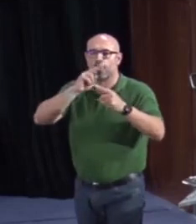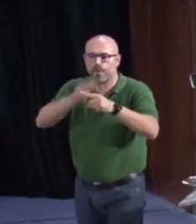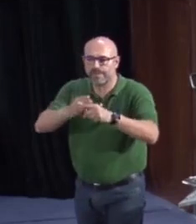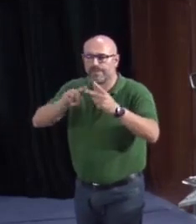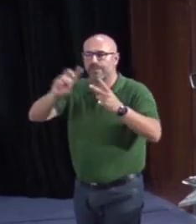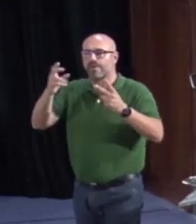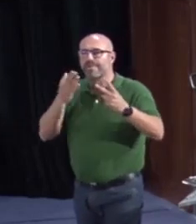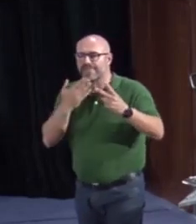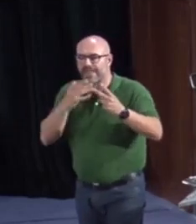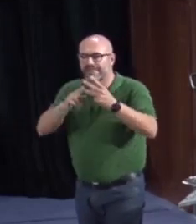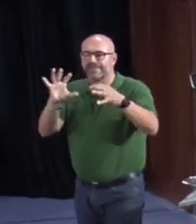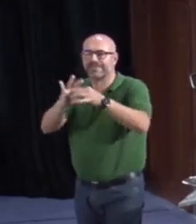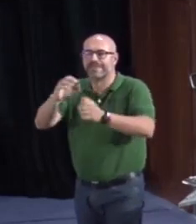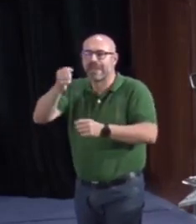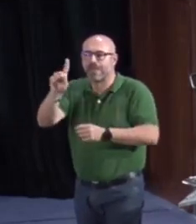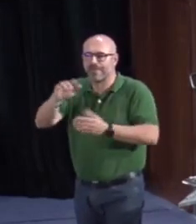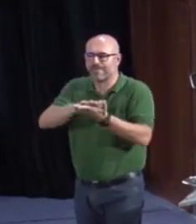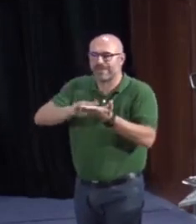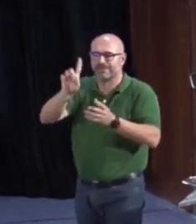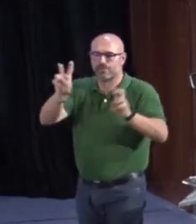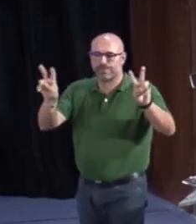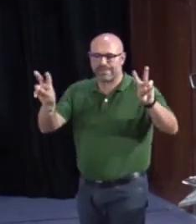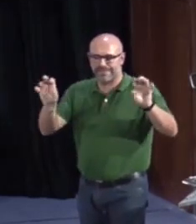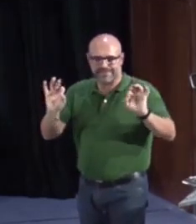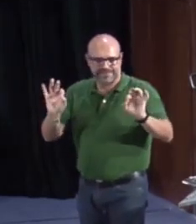siguiente dónde vives.